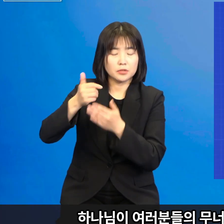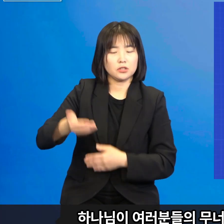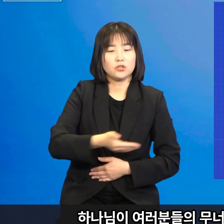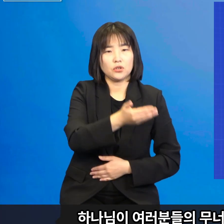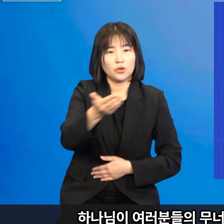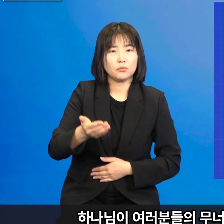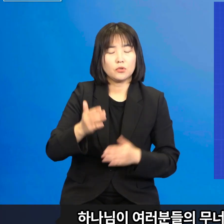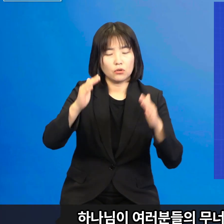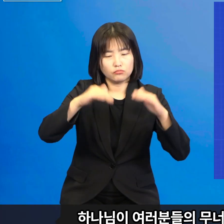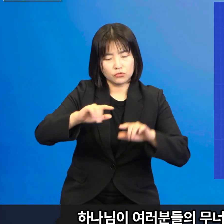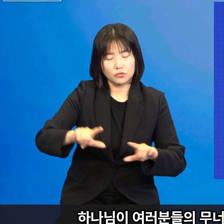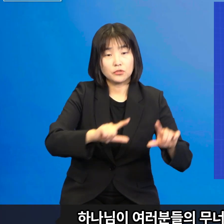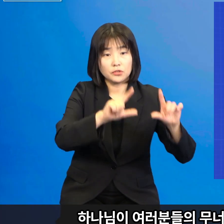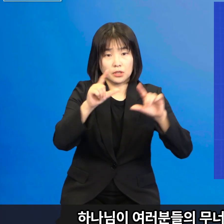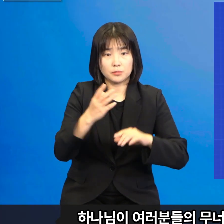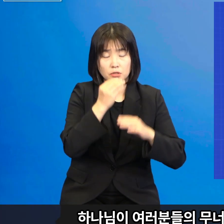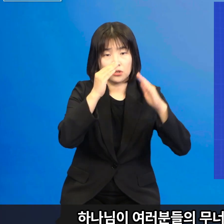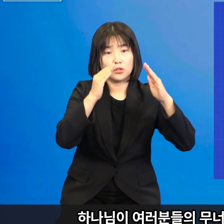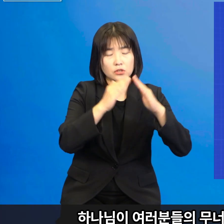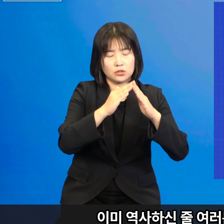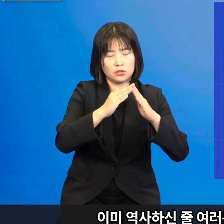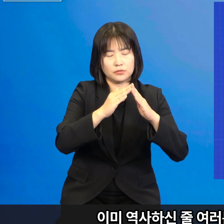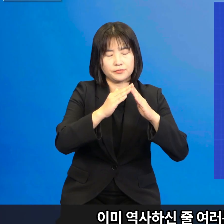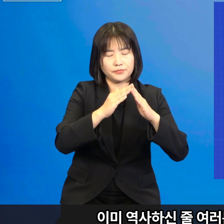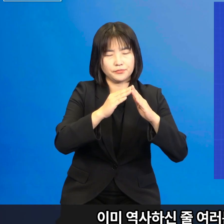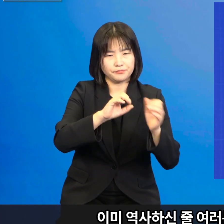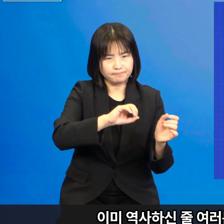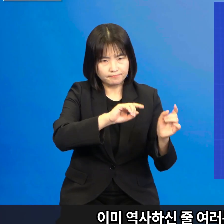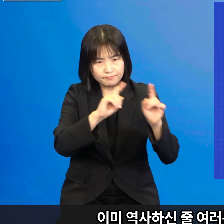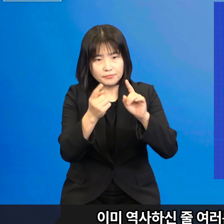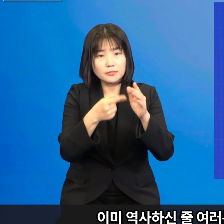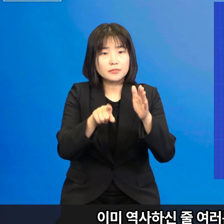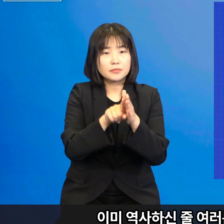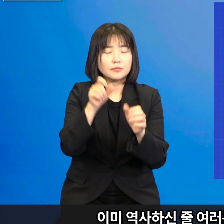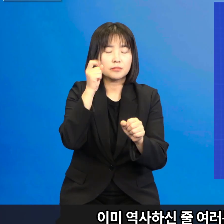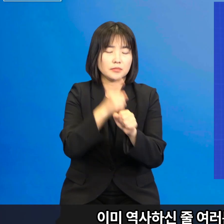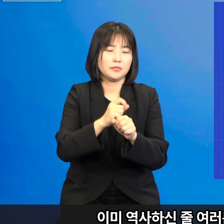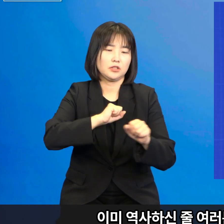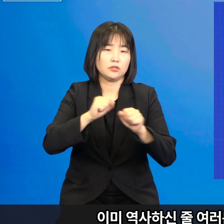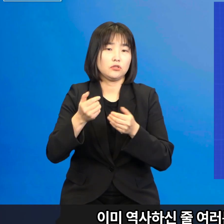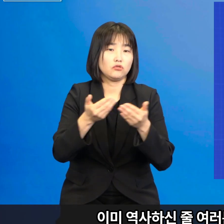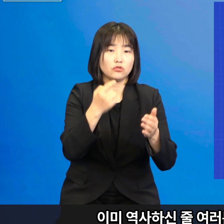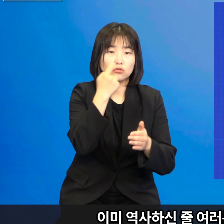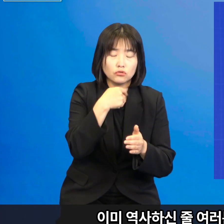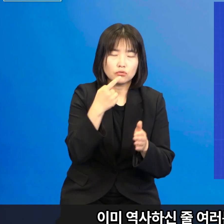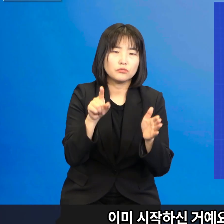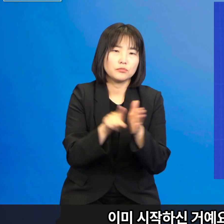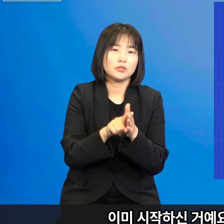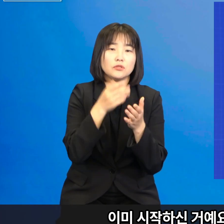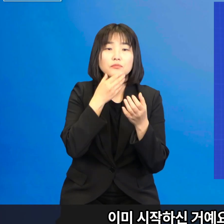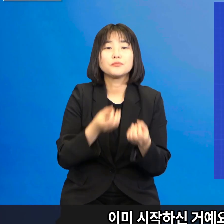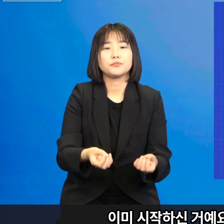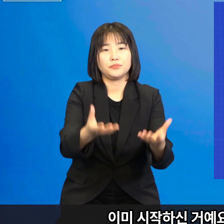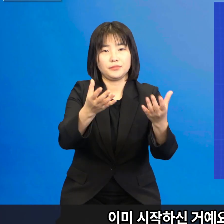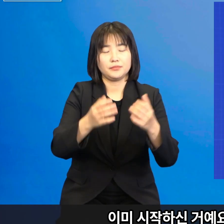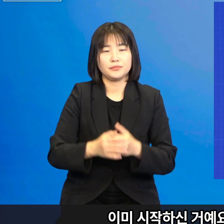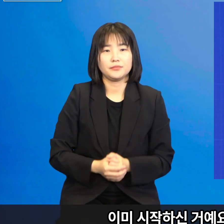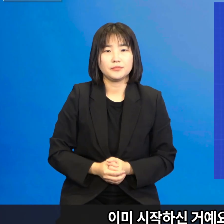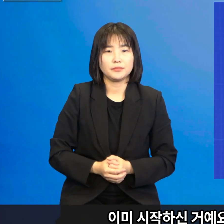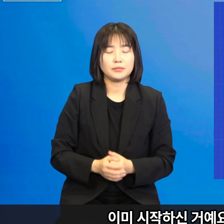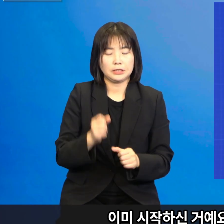무너진 삶의 성전을 일으키고자 이미 역사하신 줄 여러분 믿으시기를 축복합니다. 이미 시작하신